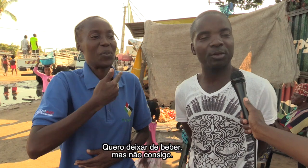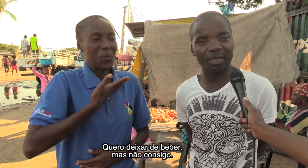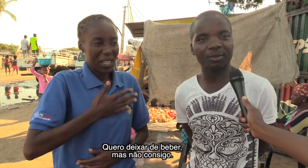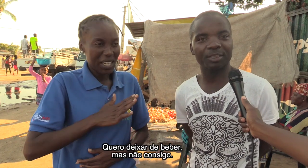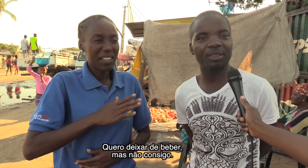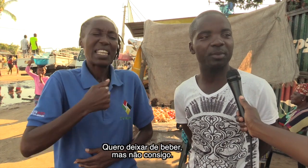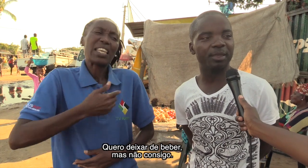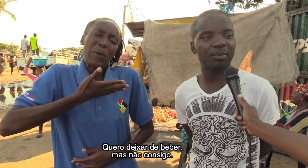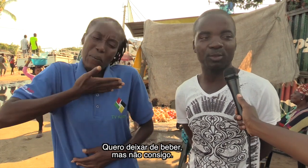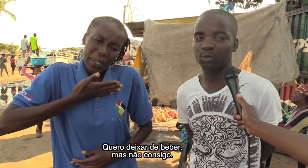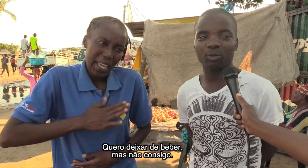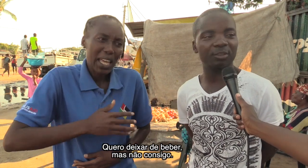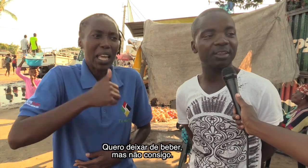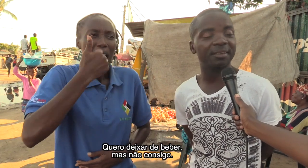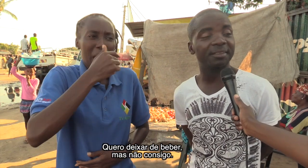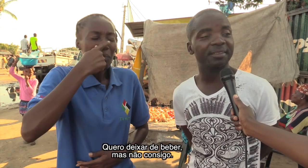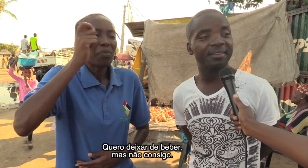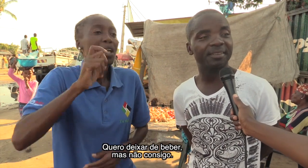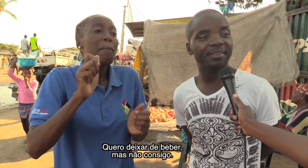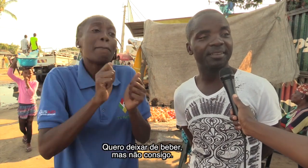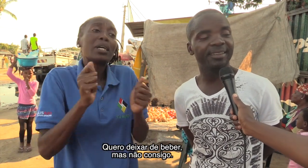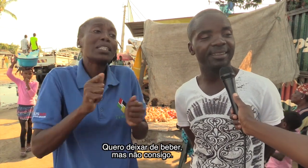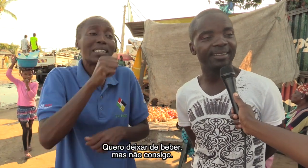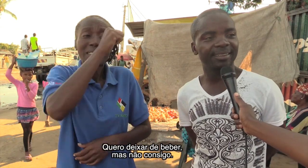E eu quero deixar de beber, mas não estou a conseguir.